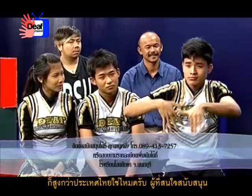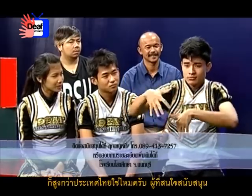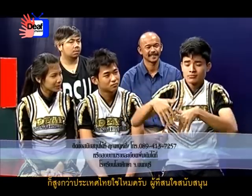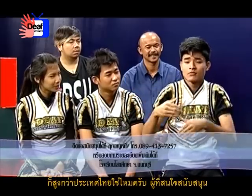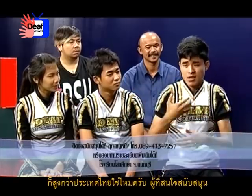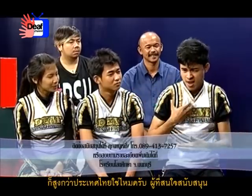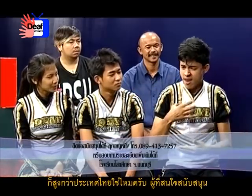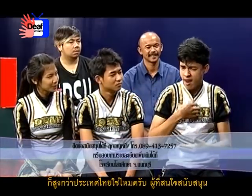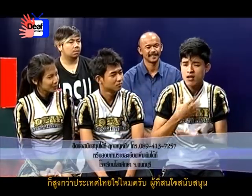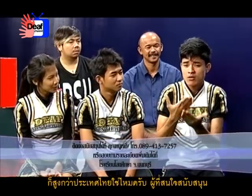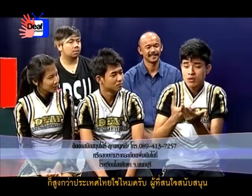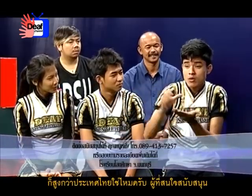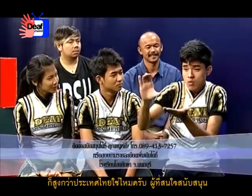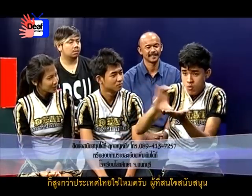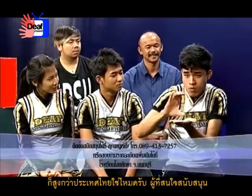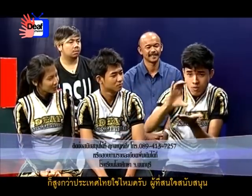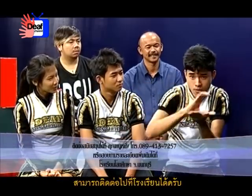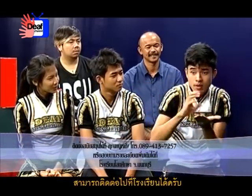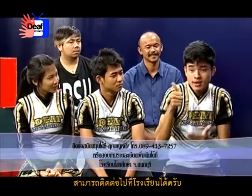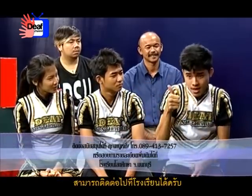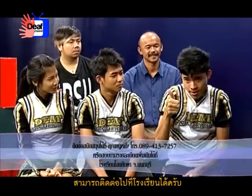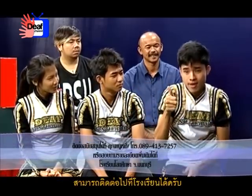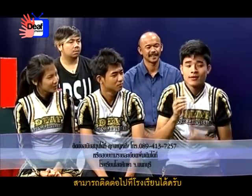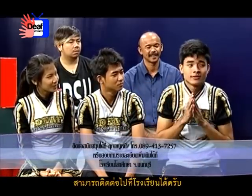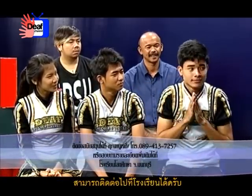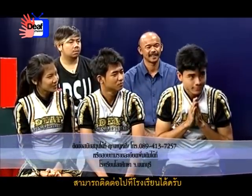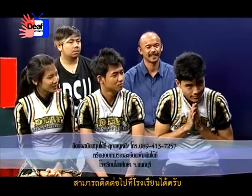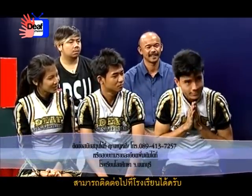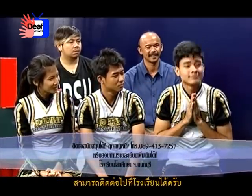จนะครับก็สามารถติดต่อไปที่ทางโรงเรียนของเราได้เลยครับ